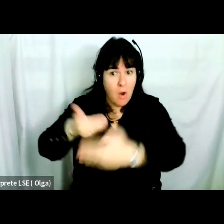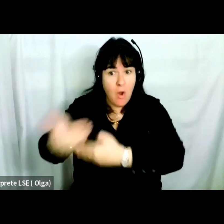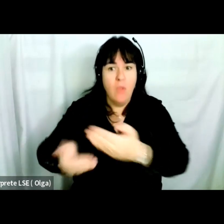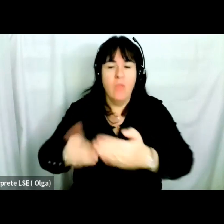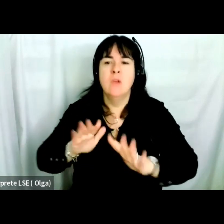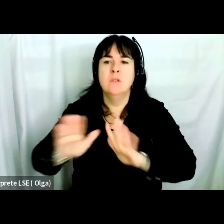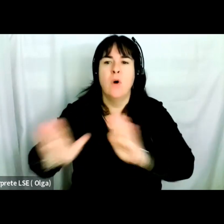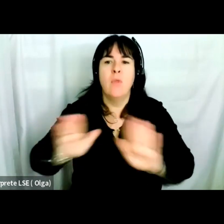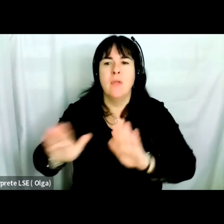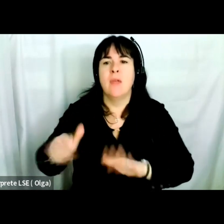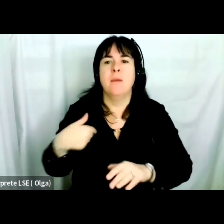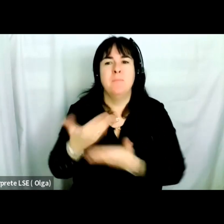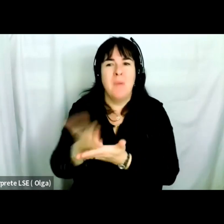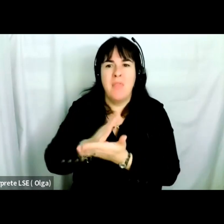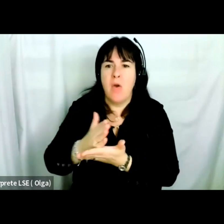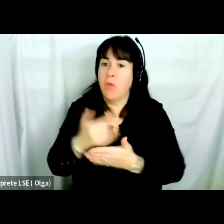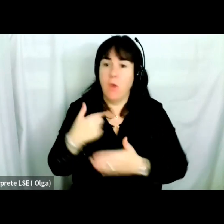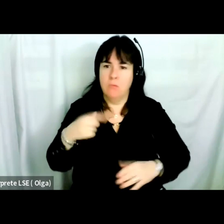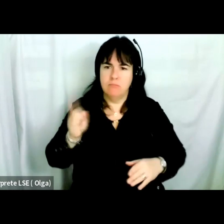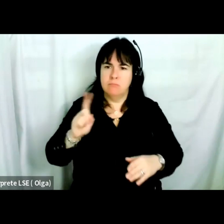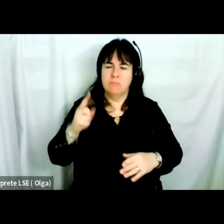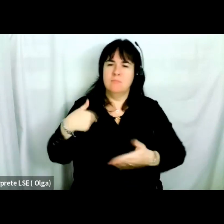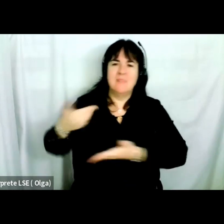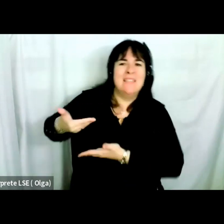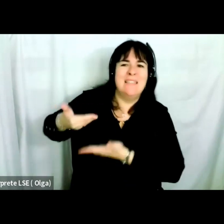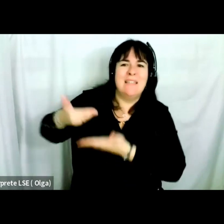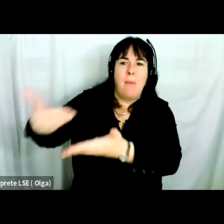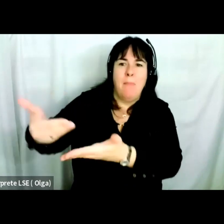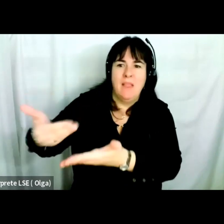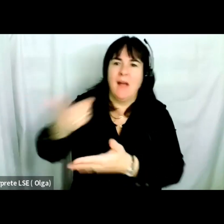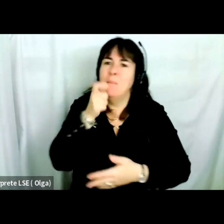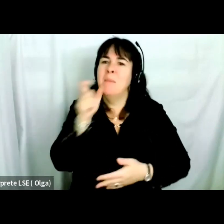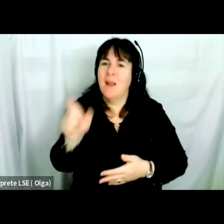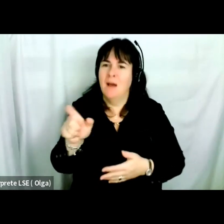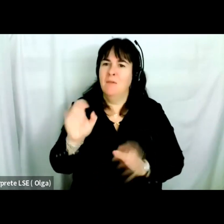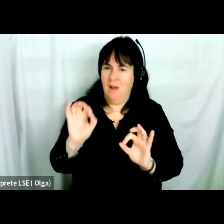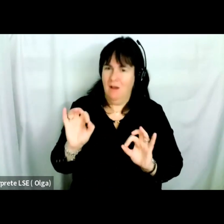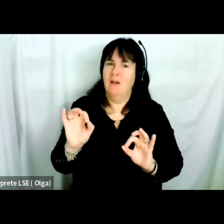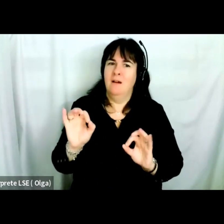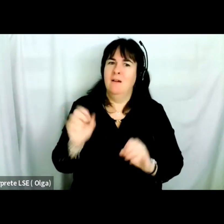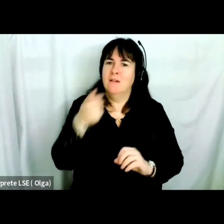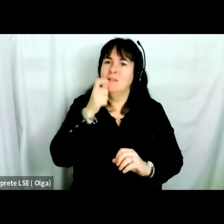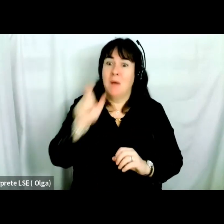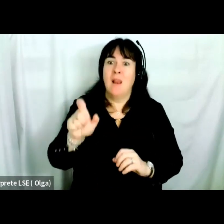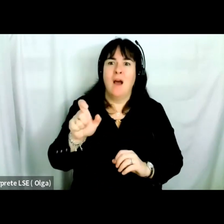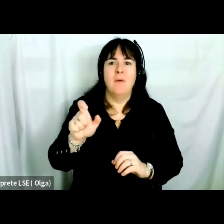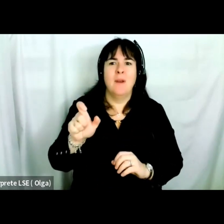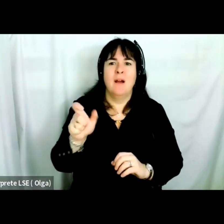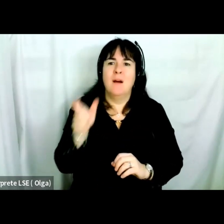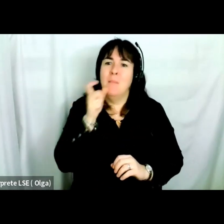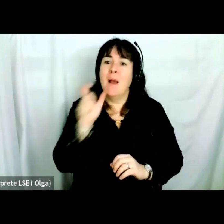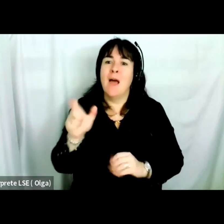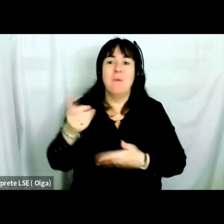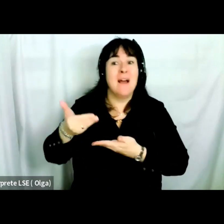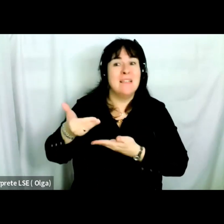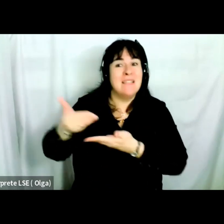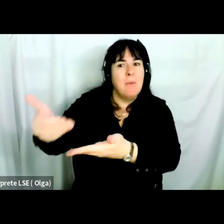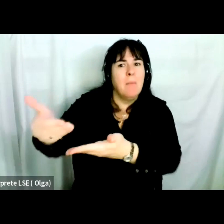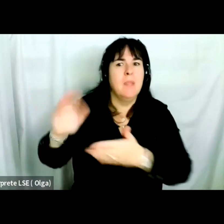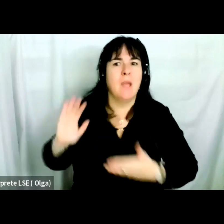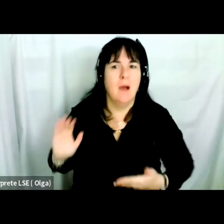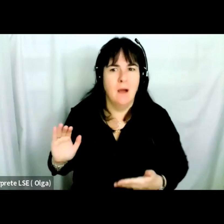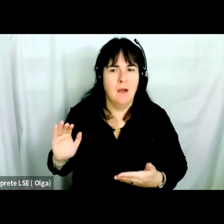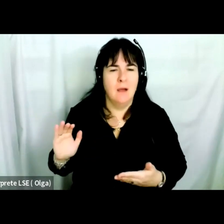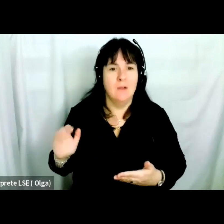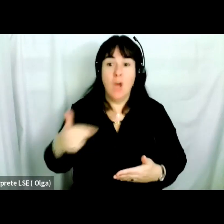se me invita. Es que solamente la palabra ya indica, es una